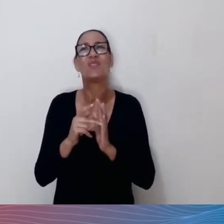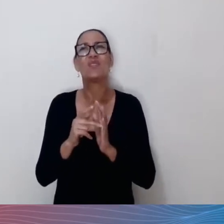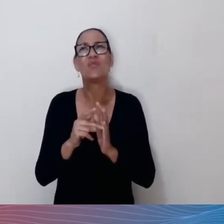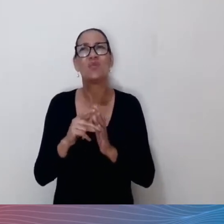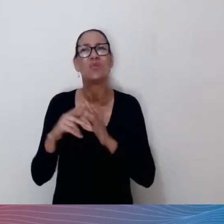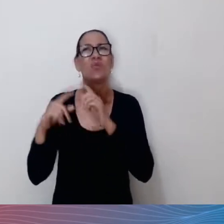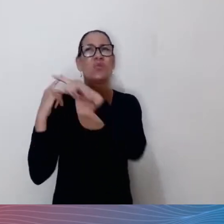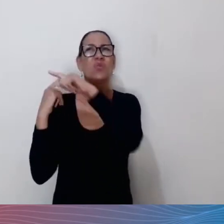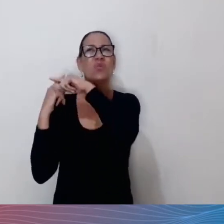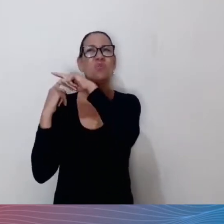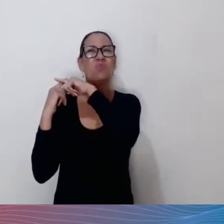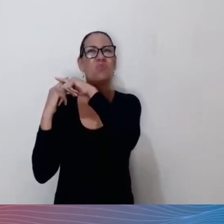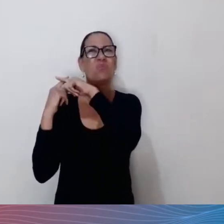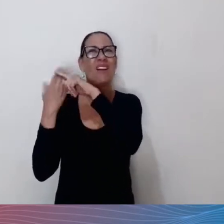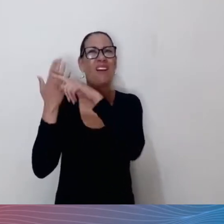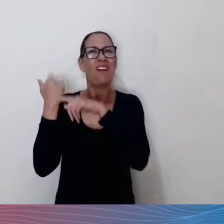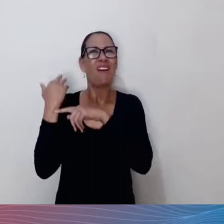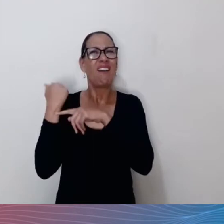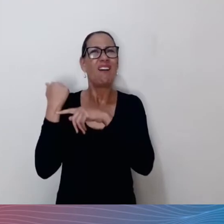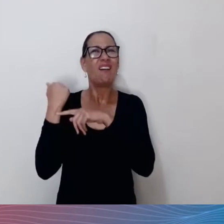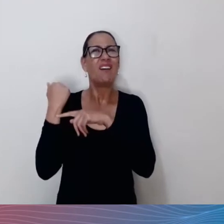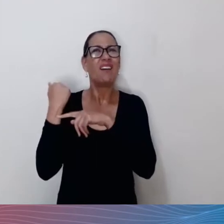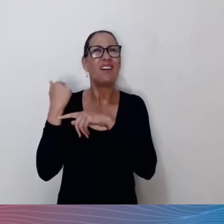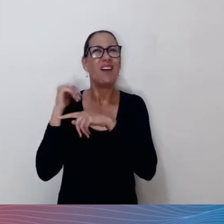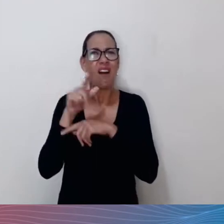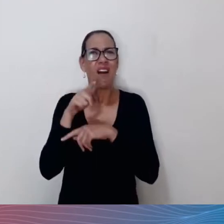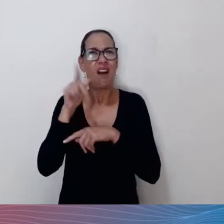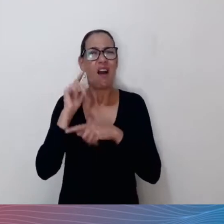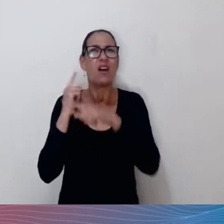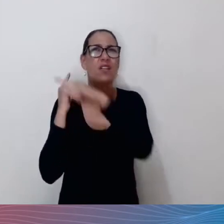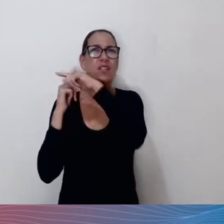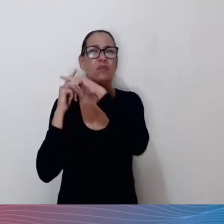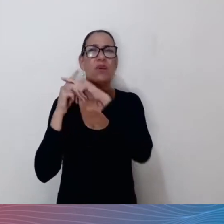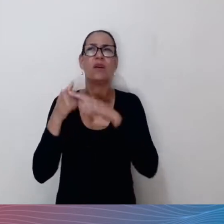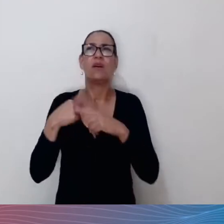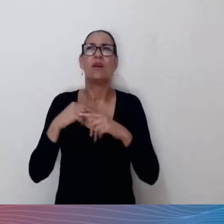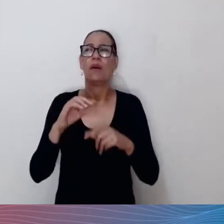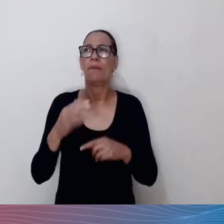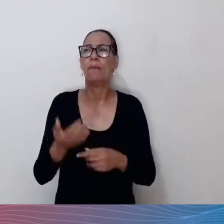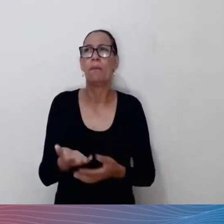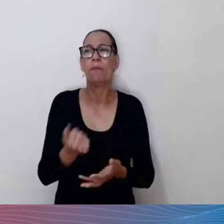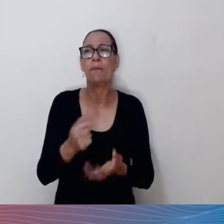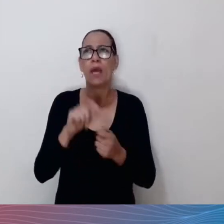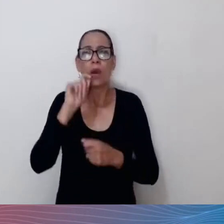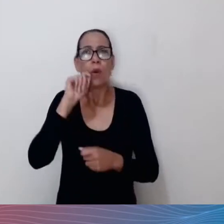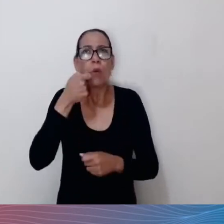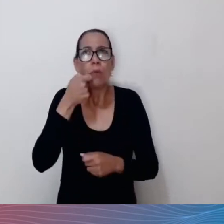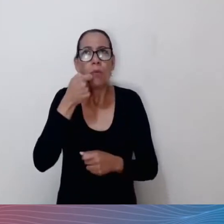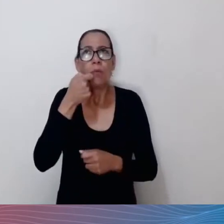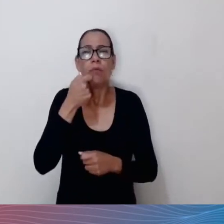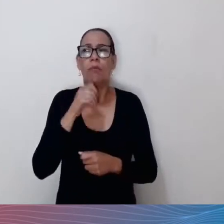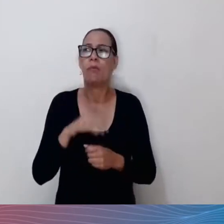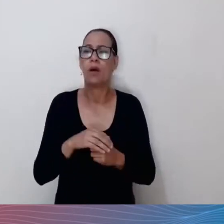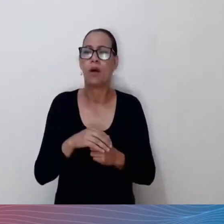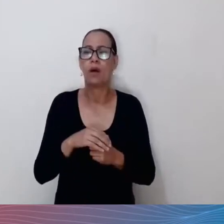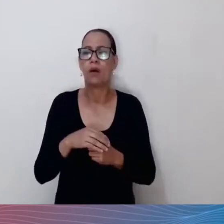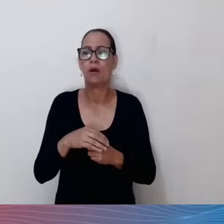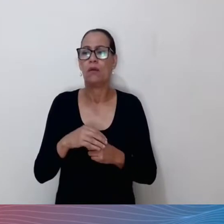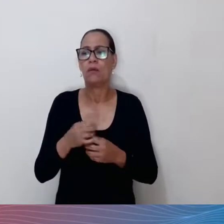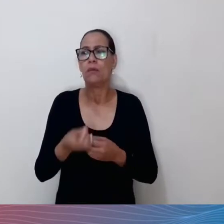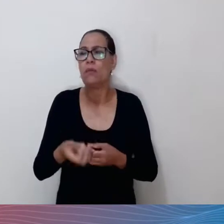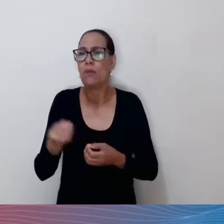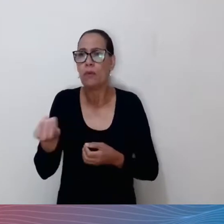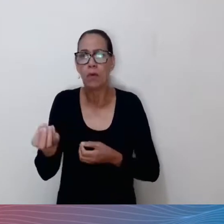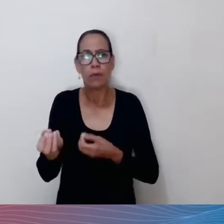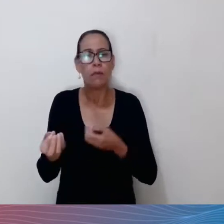esse é o meu corpo, né? Tomai, né? Ele foi entregue por vocês.